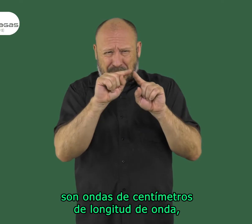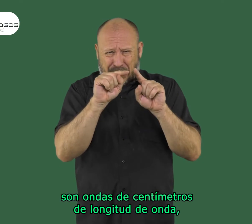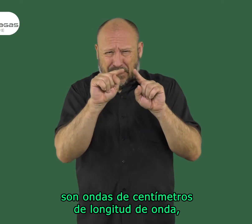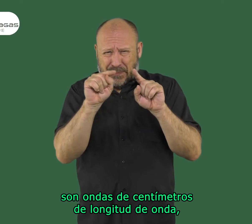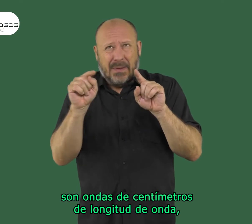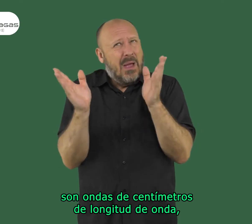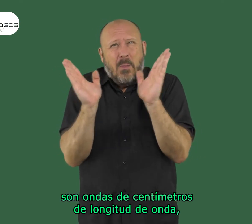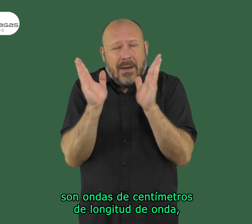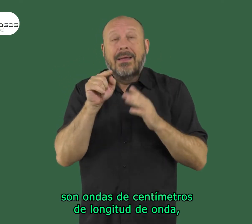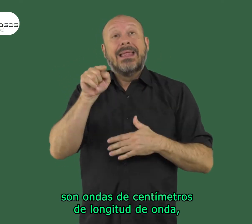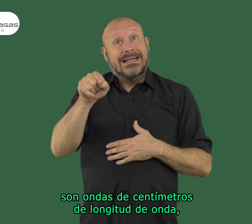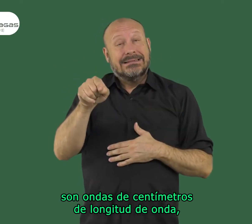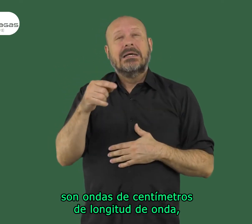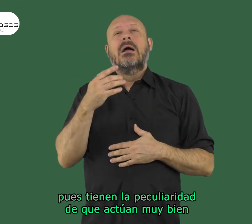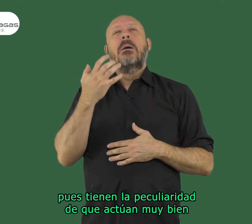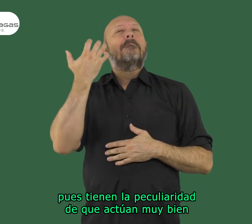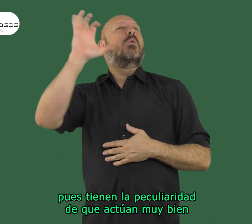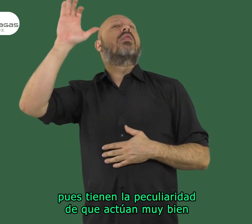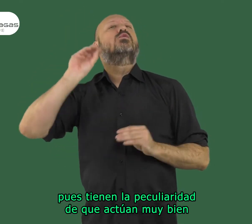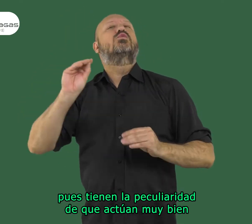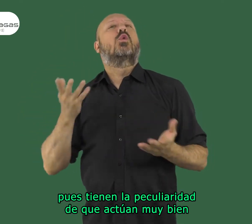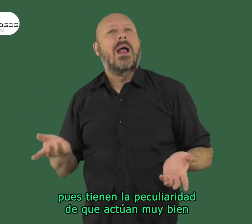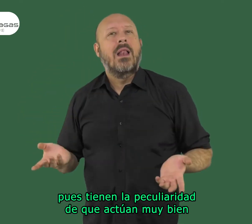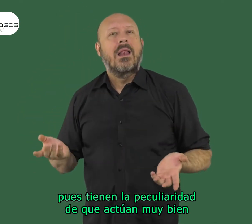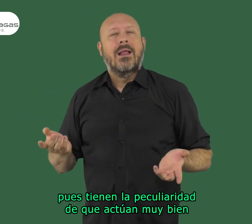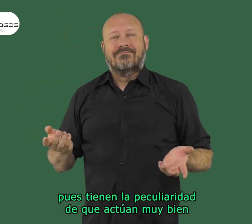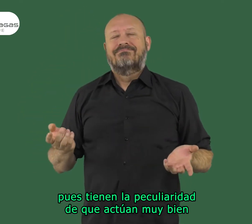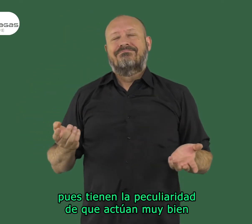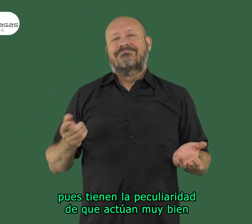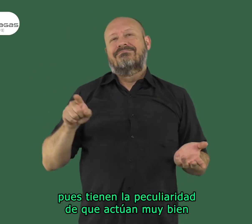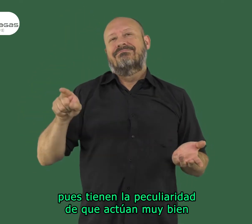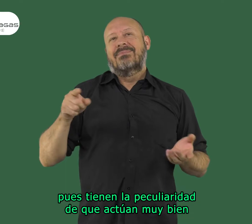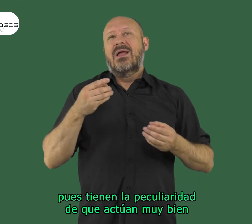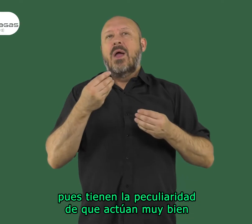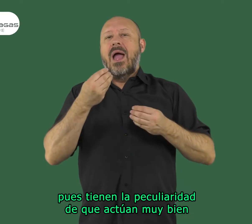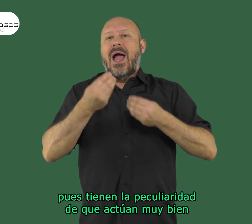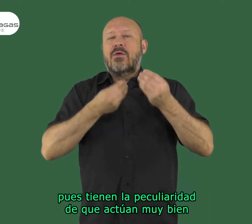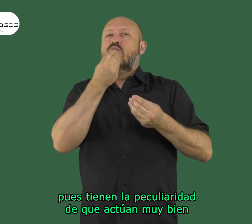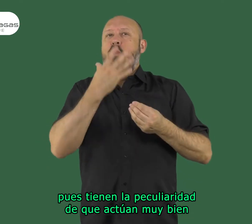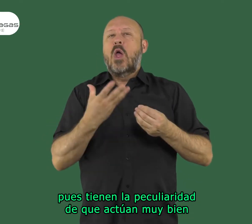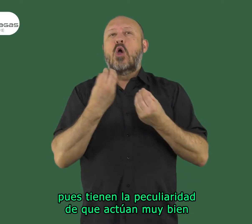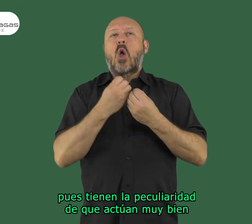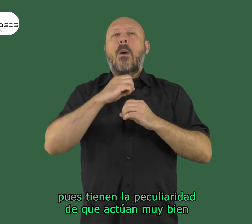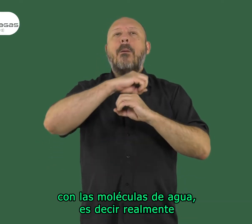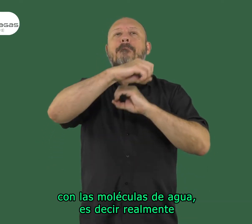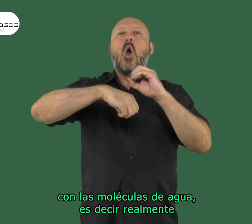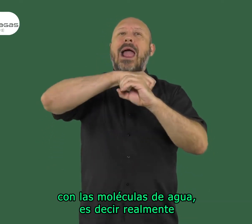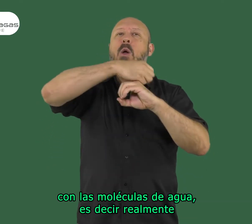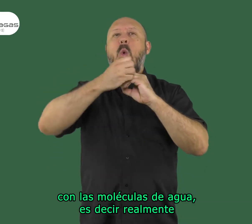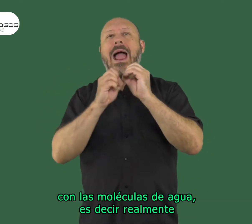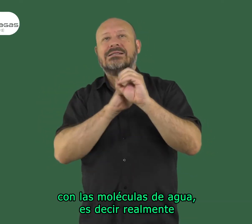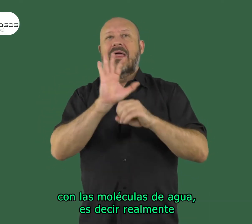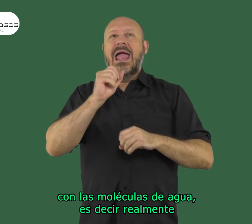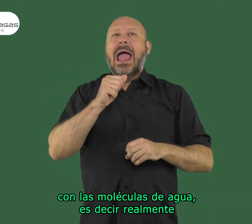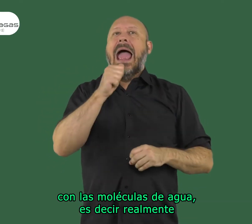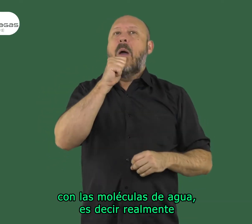son ondas de centímetros de longitud de onda, pues tienen la peculiaridad de que actúan muy bien con las